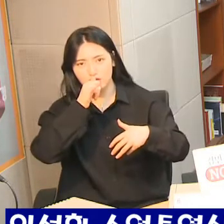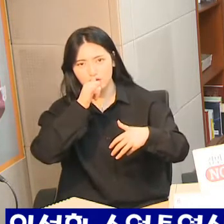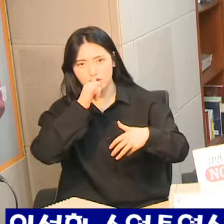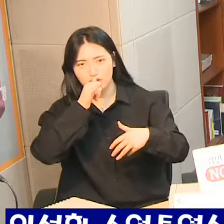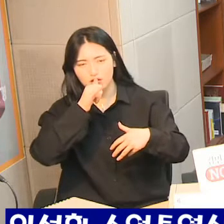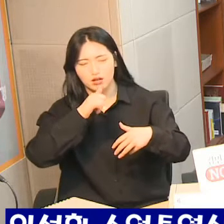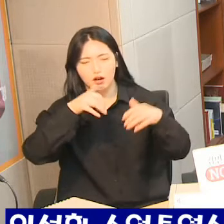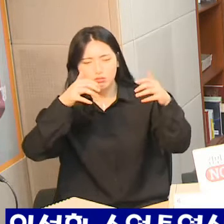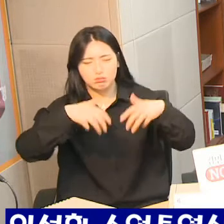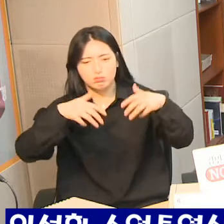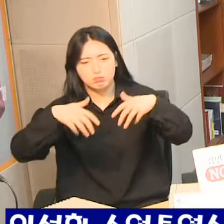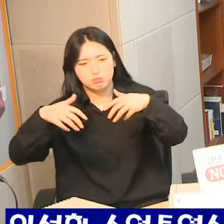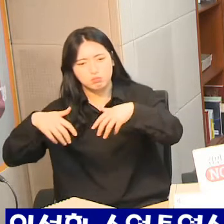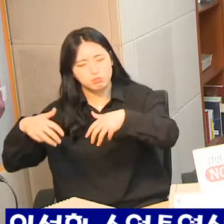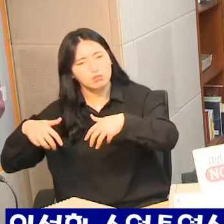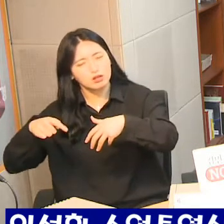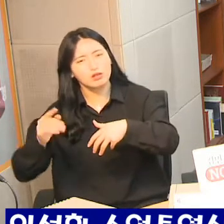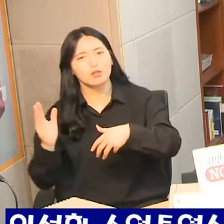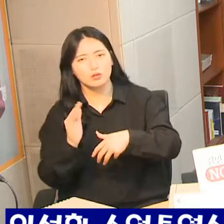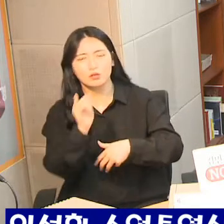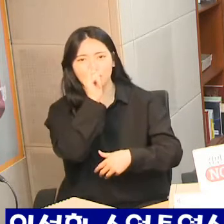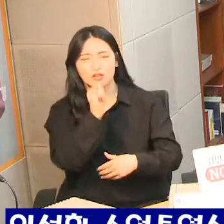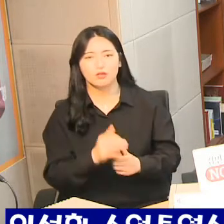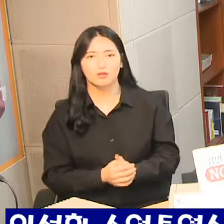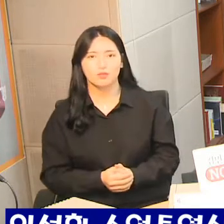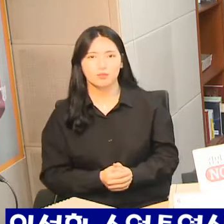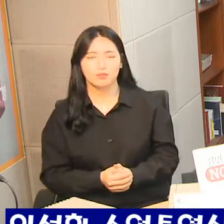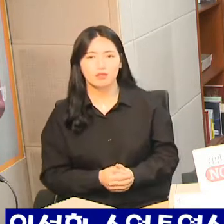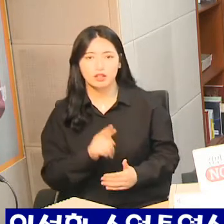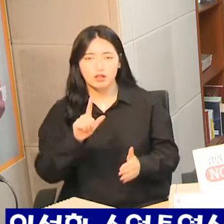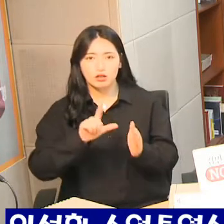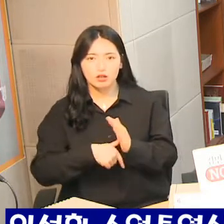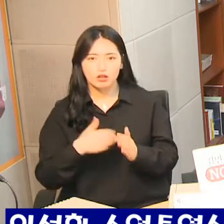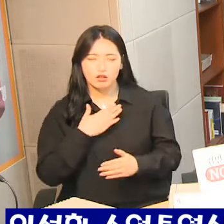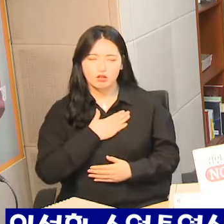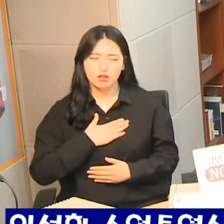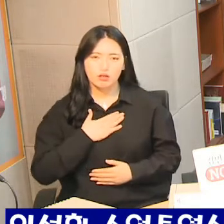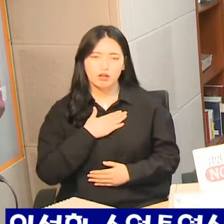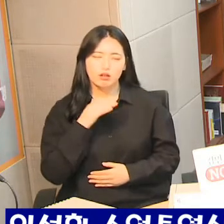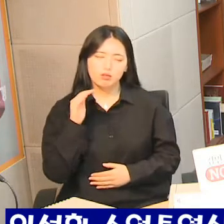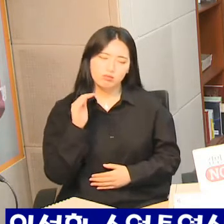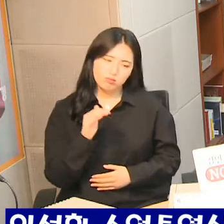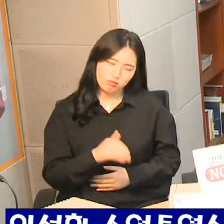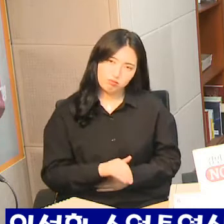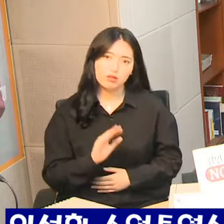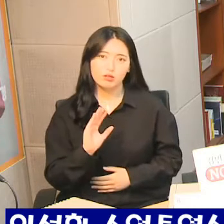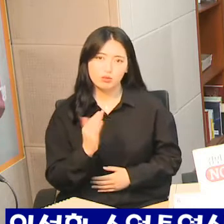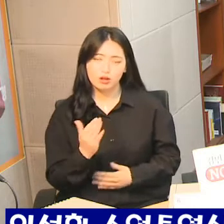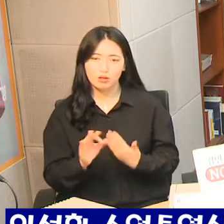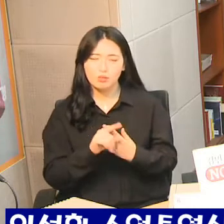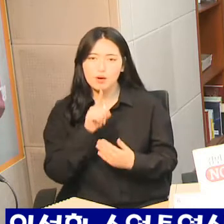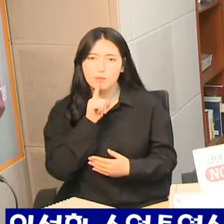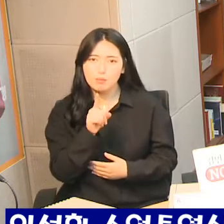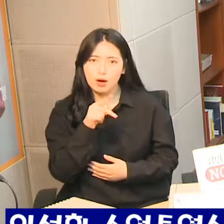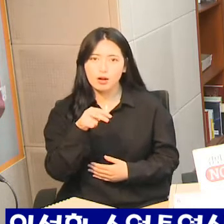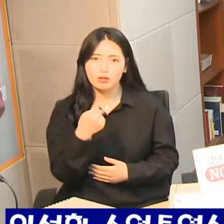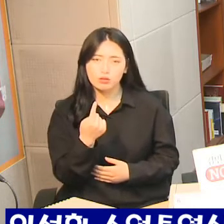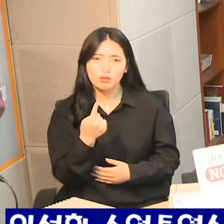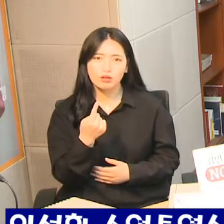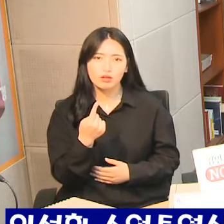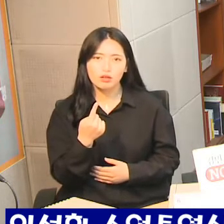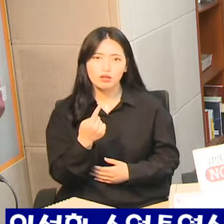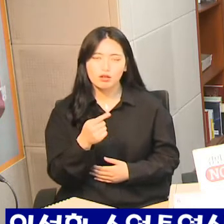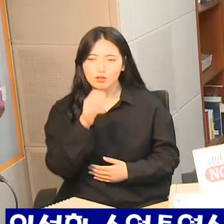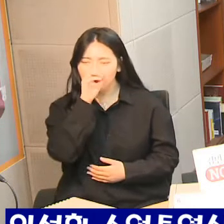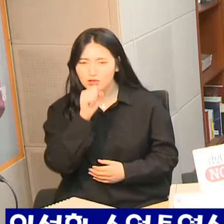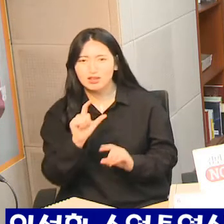네. 부슬부슬. 네. 네, 딱 그 표현이 맞는 것 같아요. 그러니까 이럴 때 괜히 또 우리 기분도 처지고 음. 그러다 보면 말 한마디 곱게 안 나가는